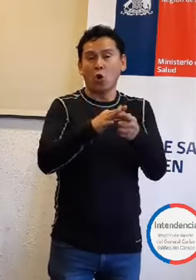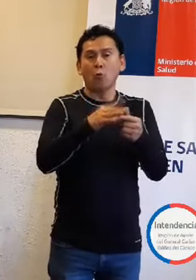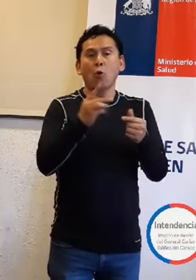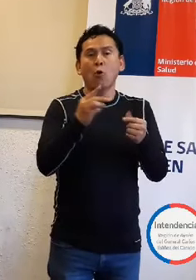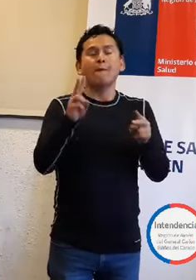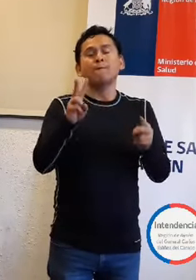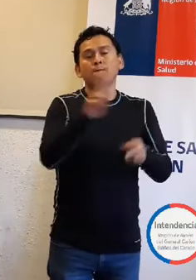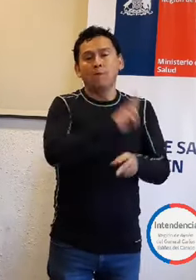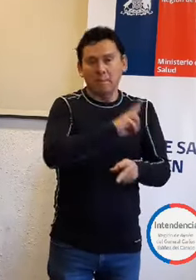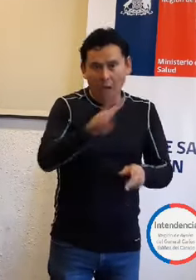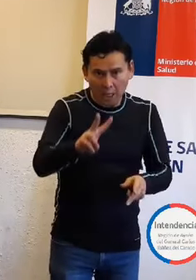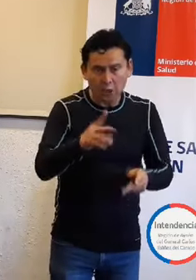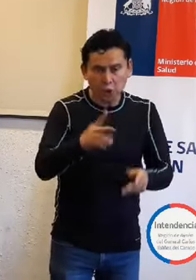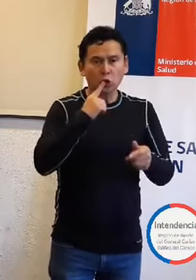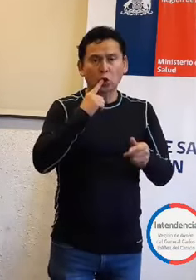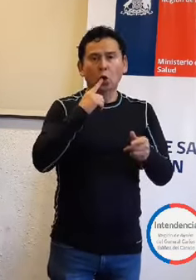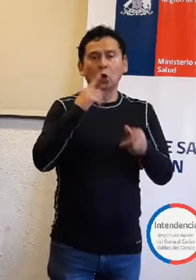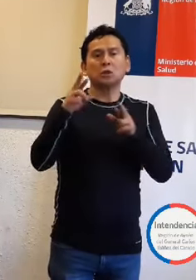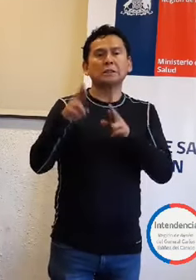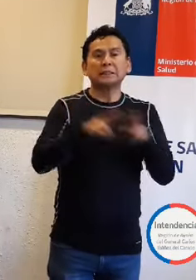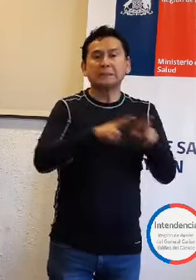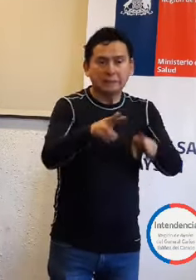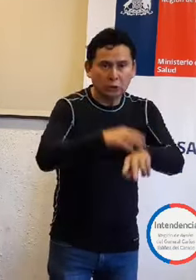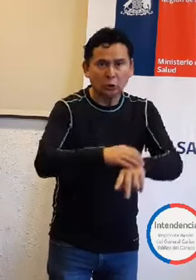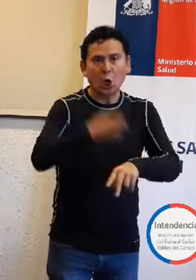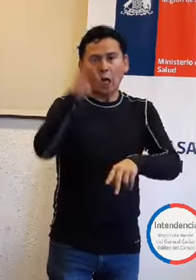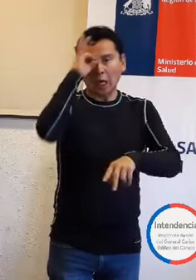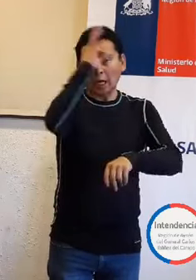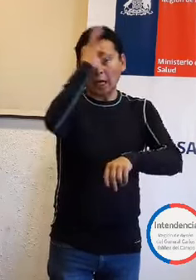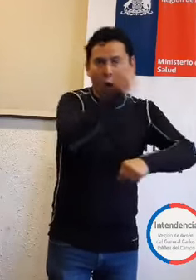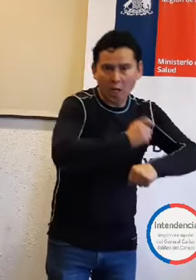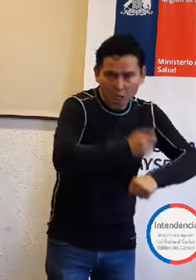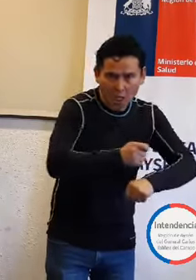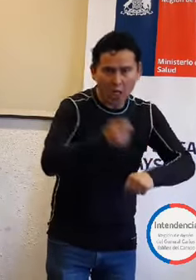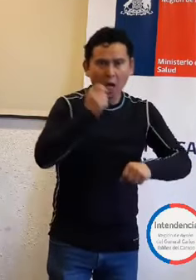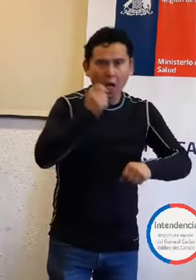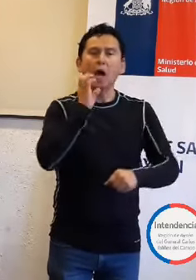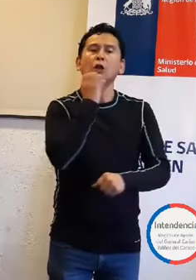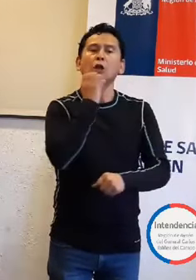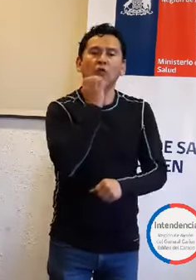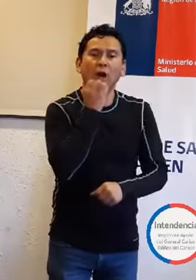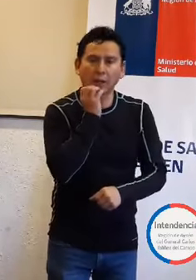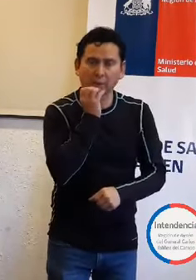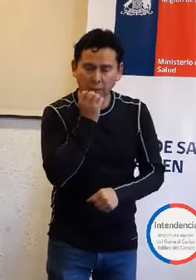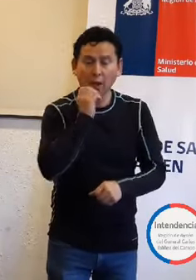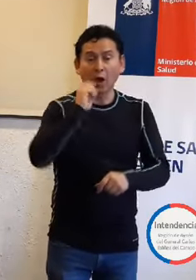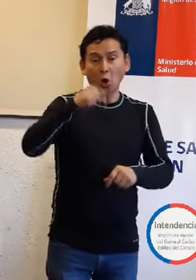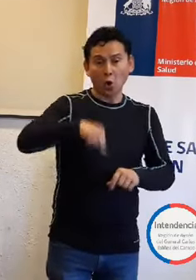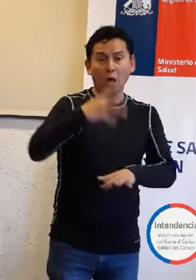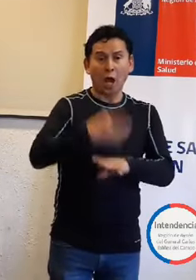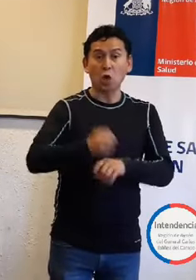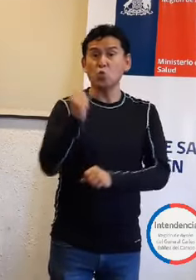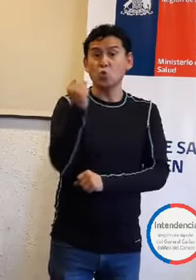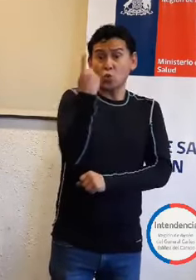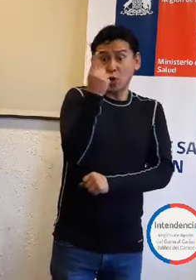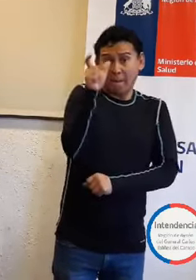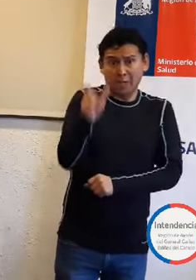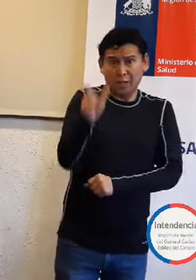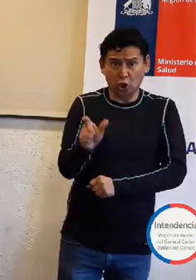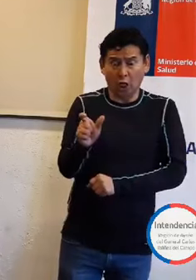Valparaíso que hay en la región de Los Ríos que hay en Araucanía que hay en Antofagasta. Nosotros tenemos hoy día un solo caso activo